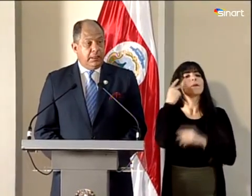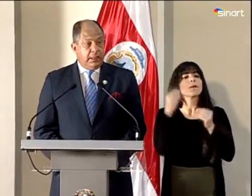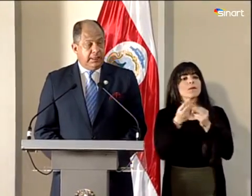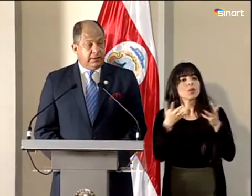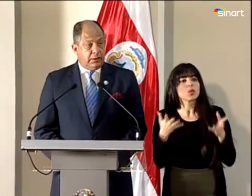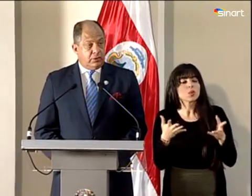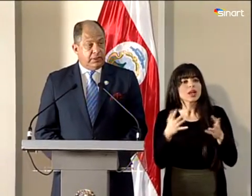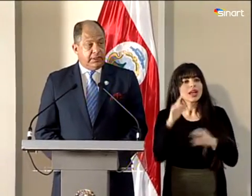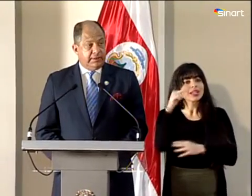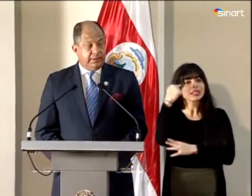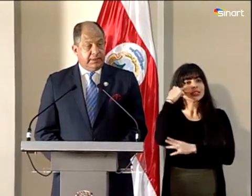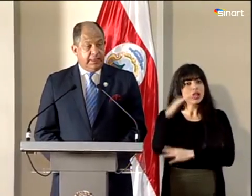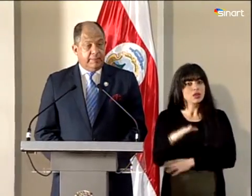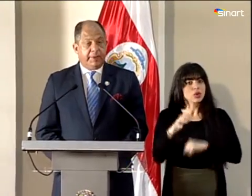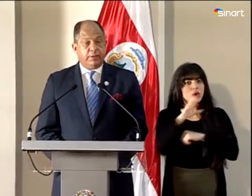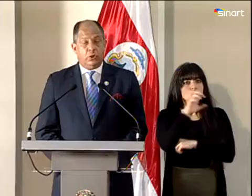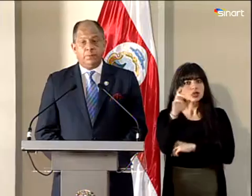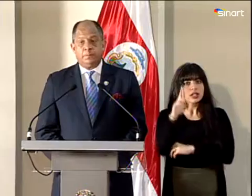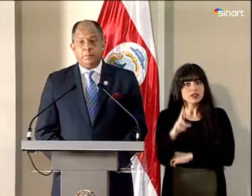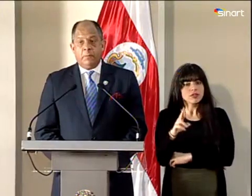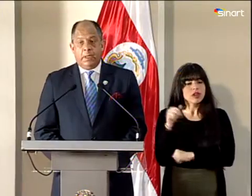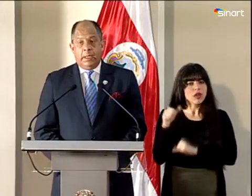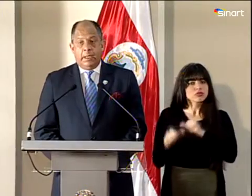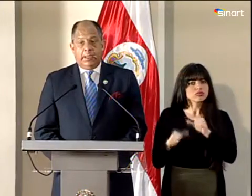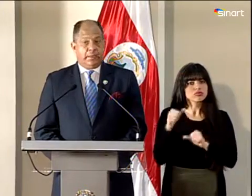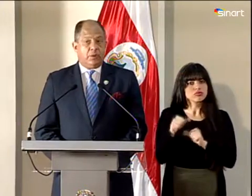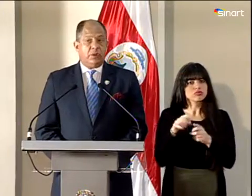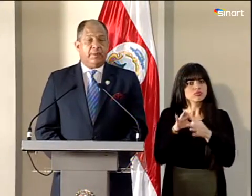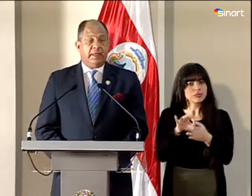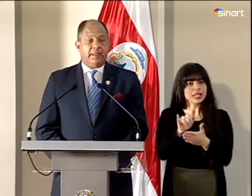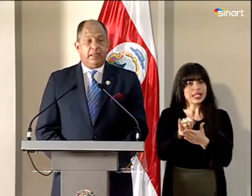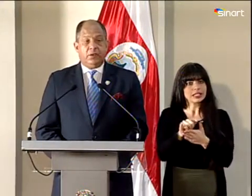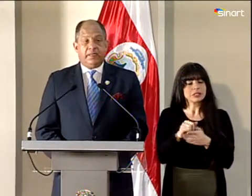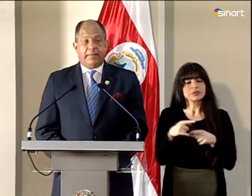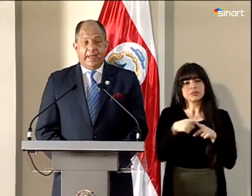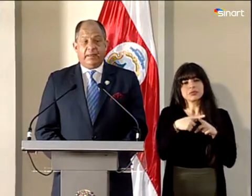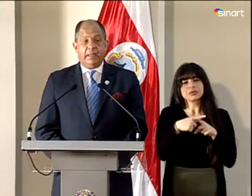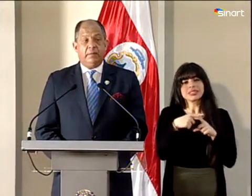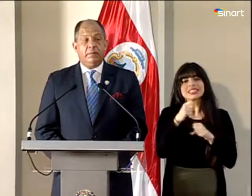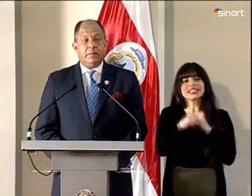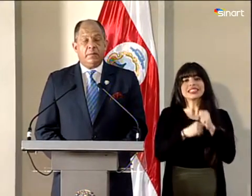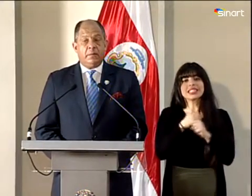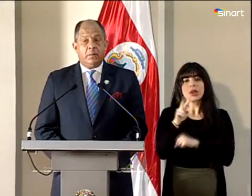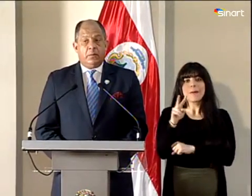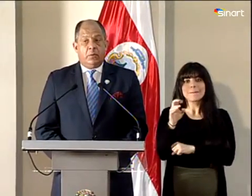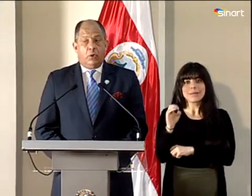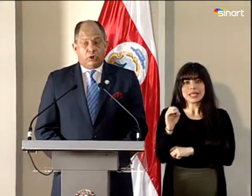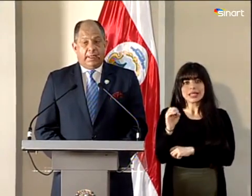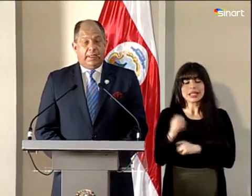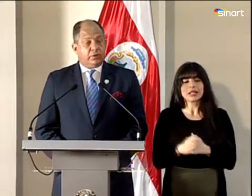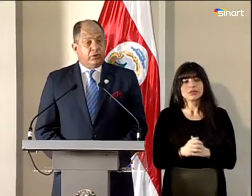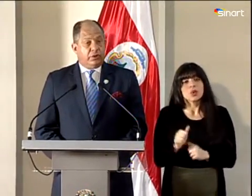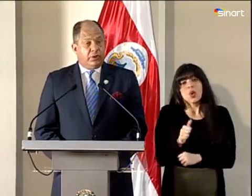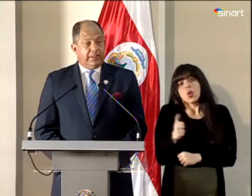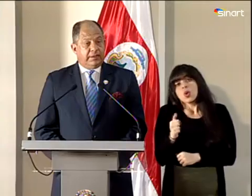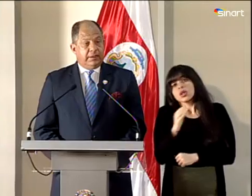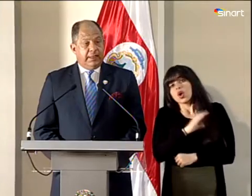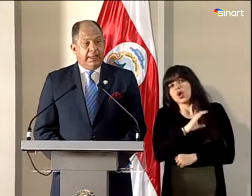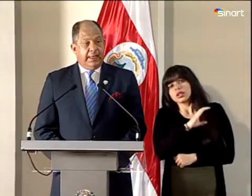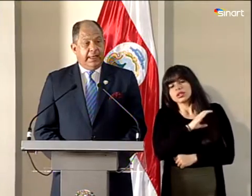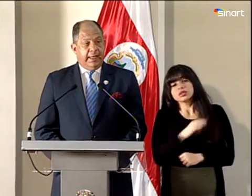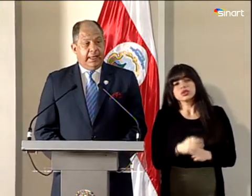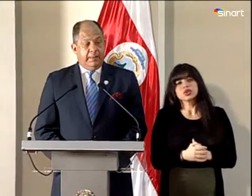pública el Estado costarricense emprendió. Y en la segunda mitad del siglo XX, otra de las